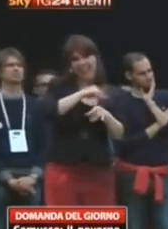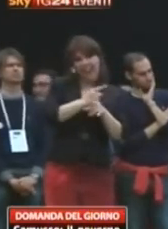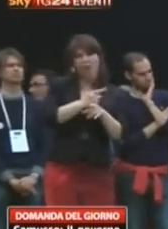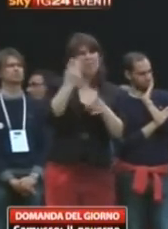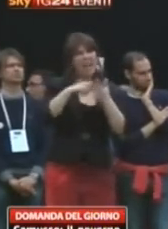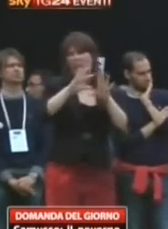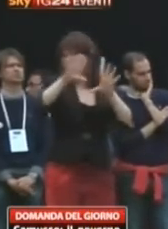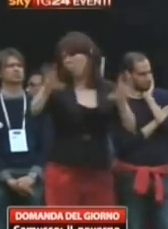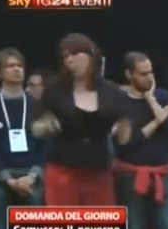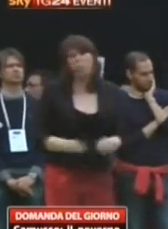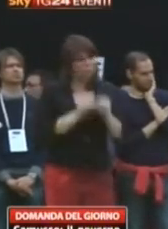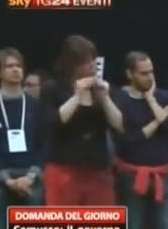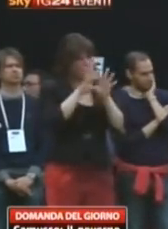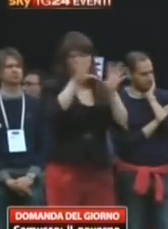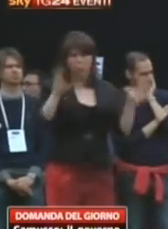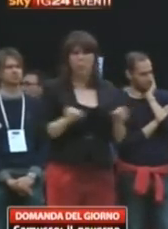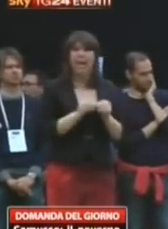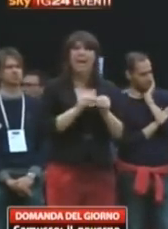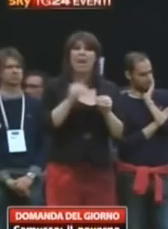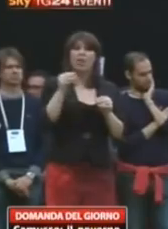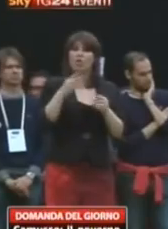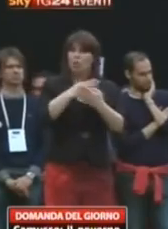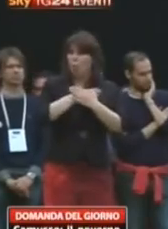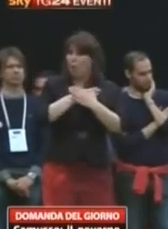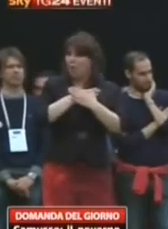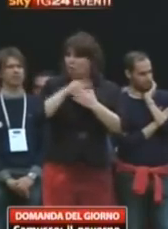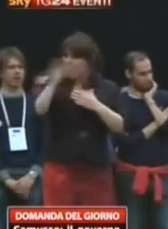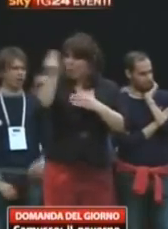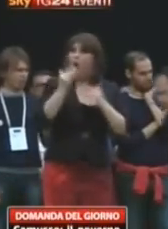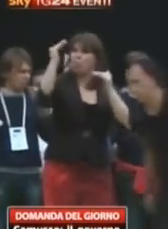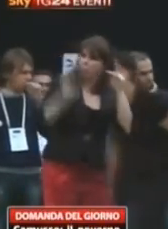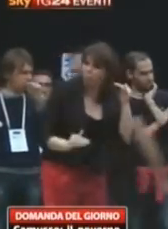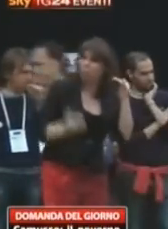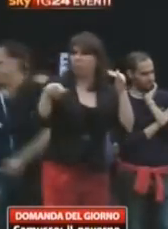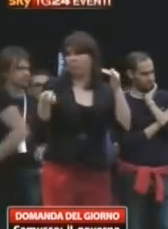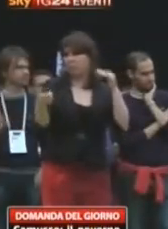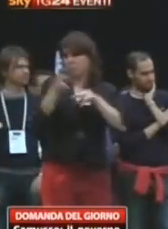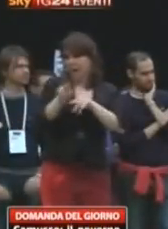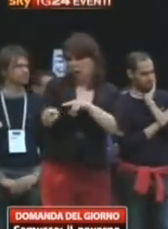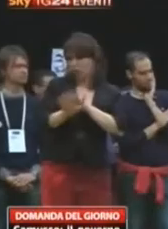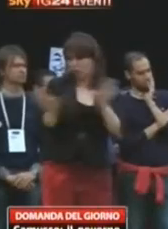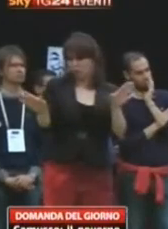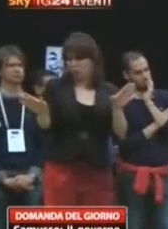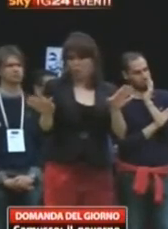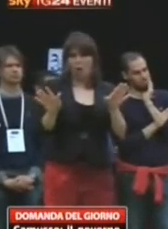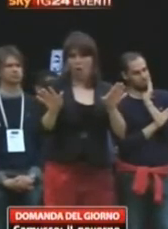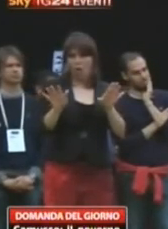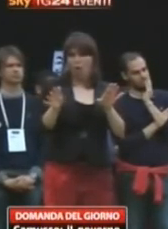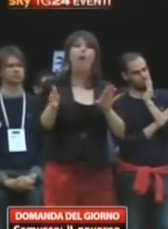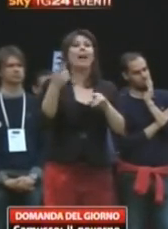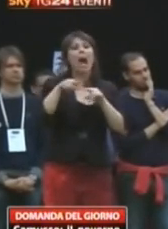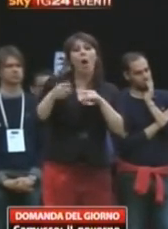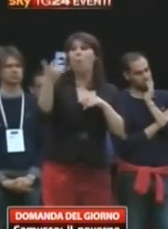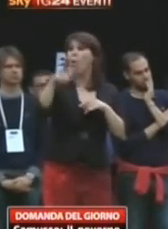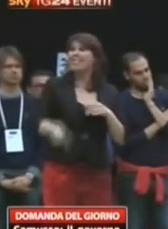dalle tasse, dal tasso di disoccupazione, sono peggiorati tutti, dal PIL, è peggiorato tutto. Perché?